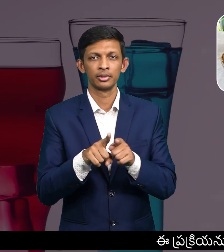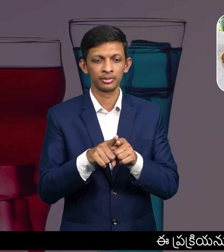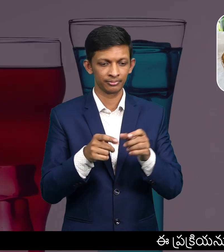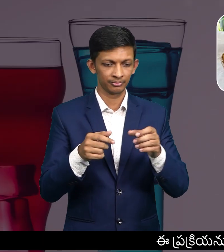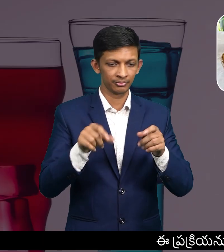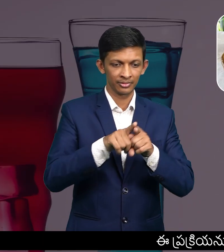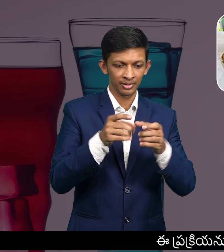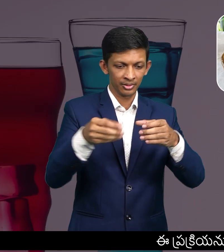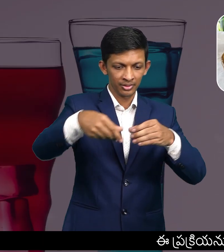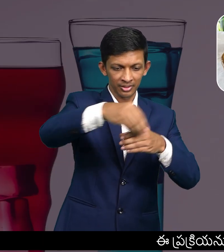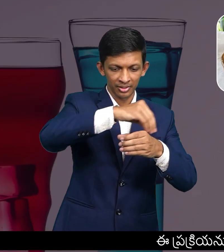అంటారు.